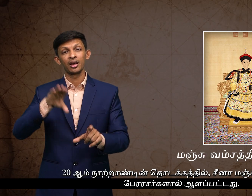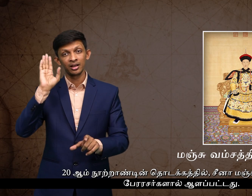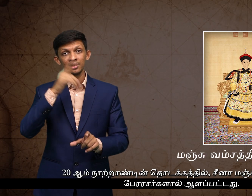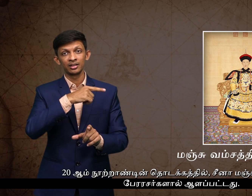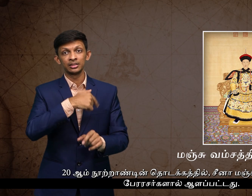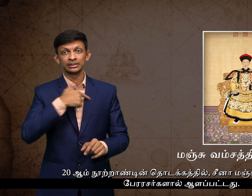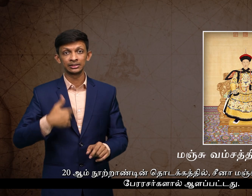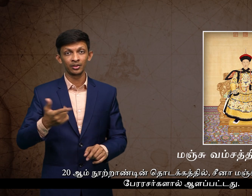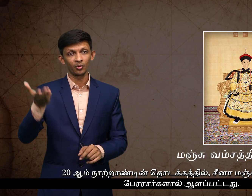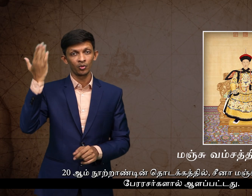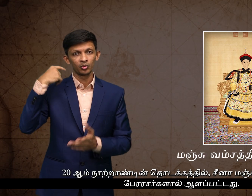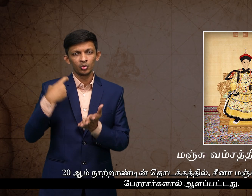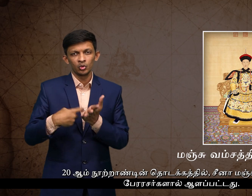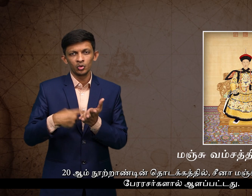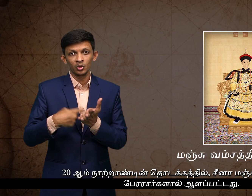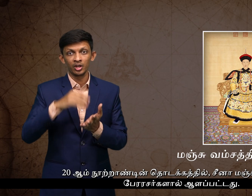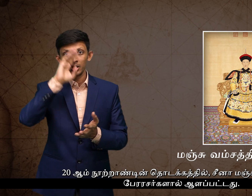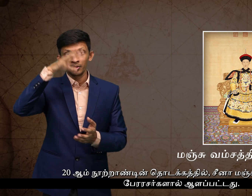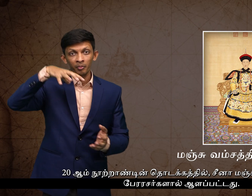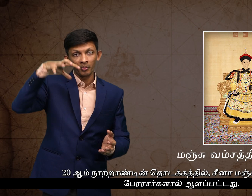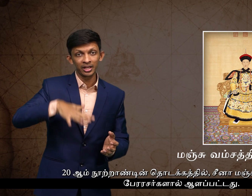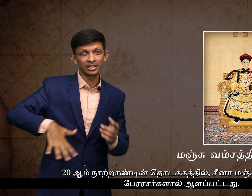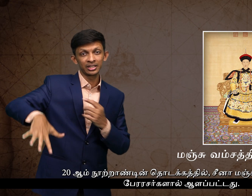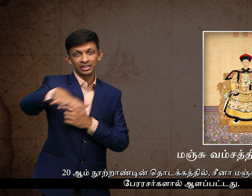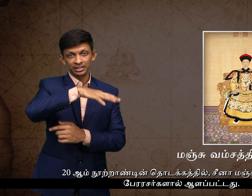வம்சத்தின் பேரரசர்களால் ஆளப்பட்டது.